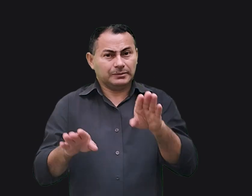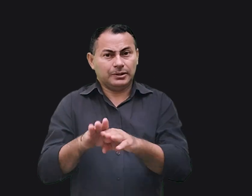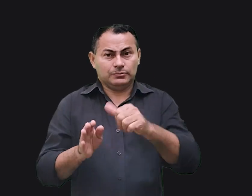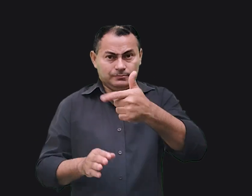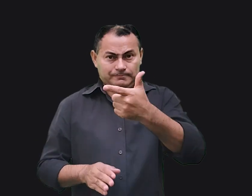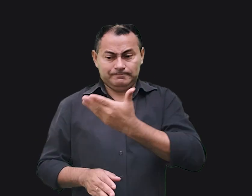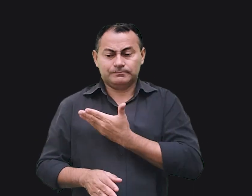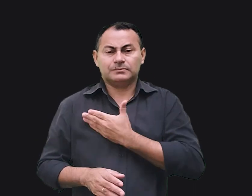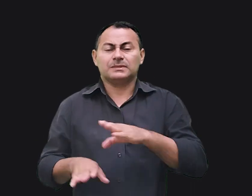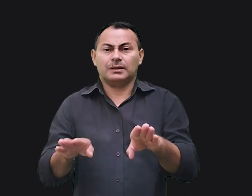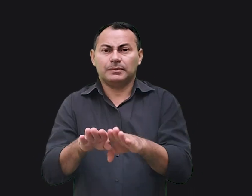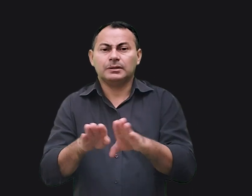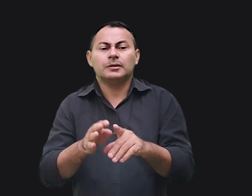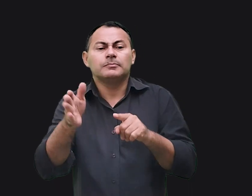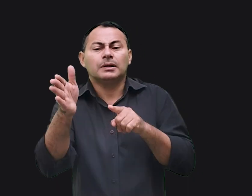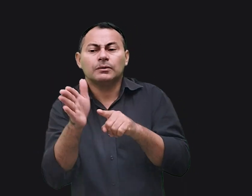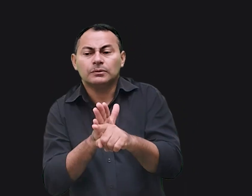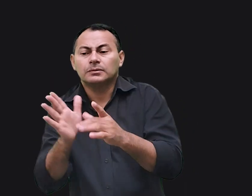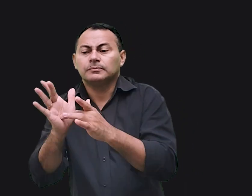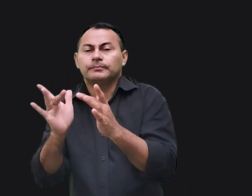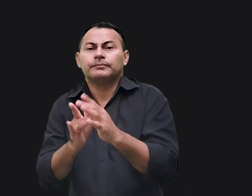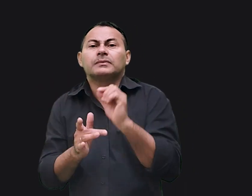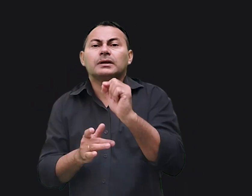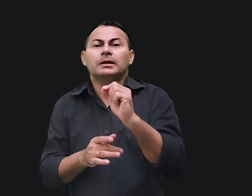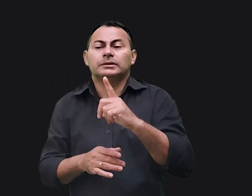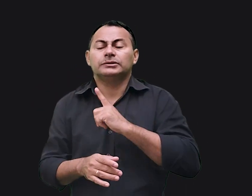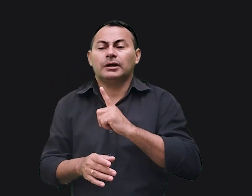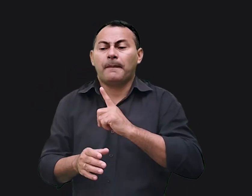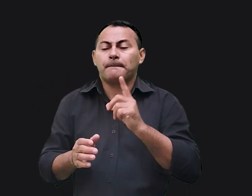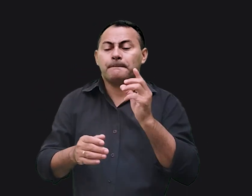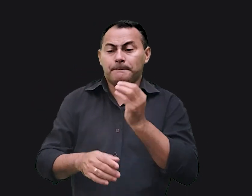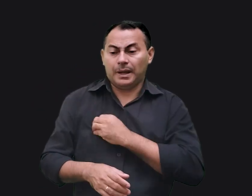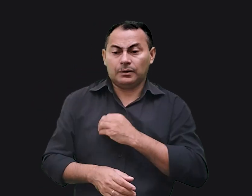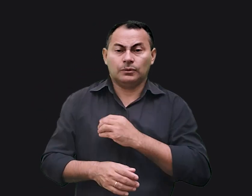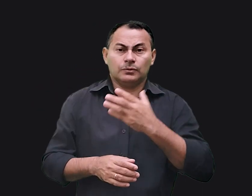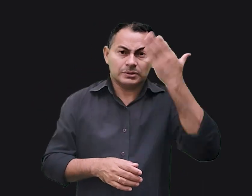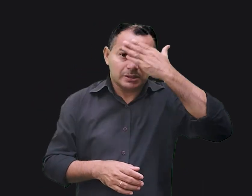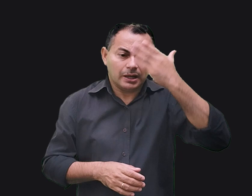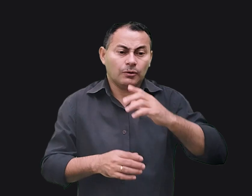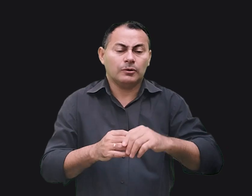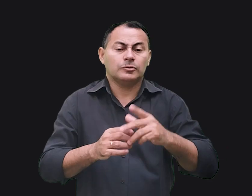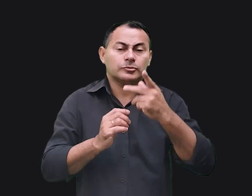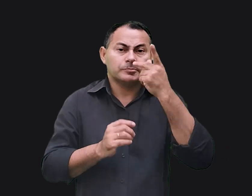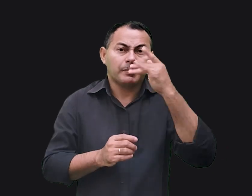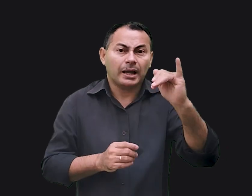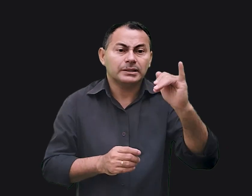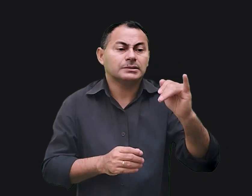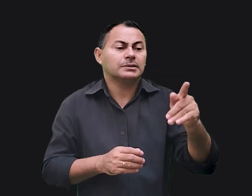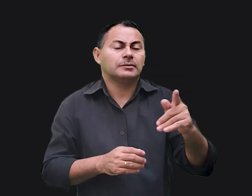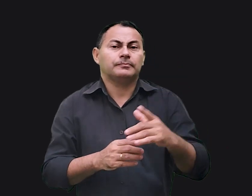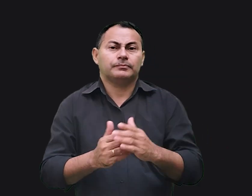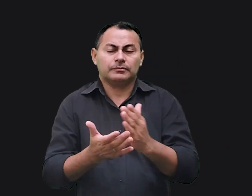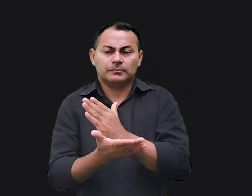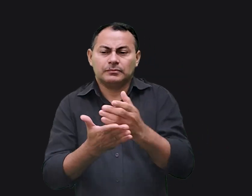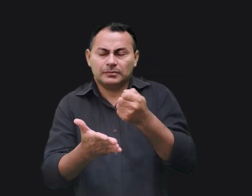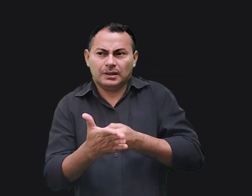também. Eles perguntaram a Jesus quem tinha pecado, o cego ou os pais dele. Alguém deveria